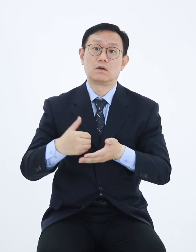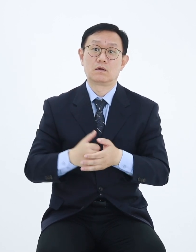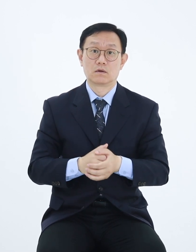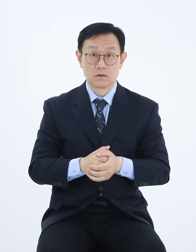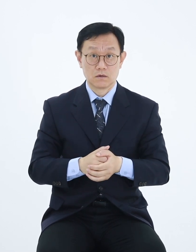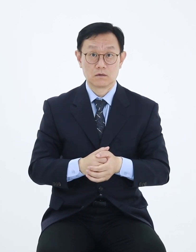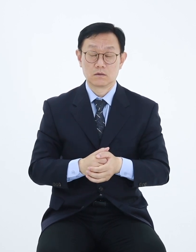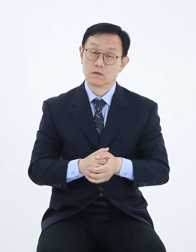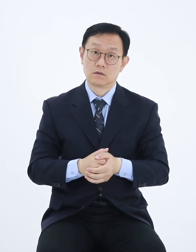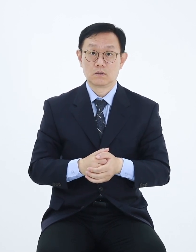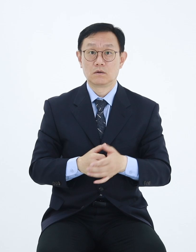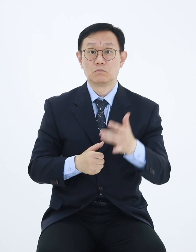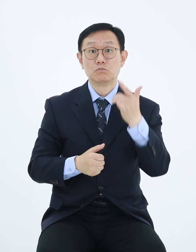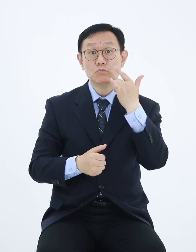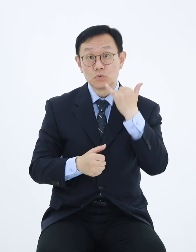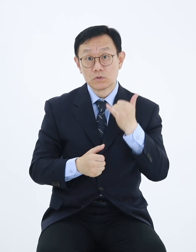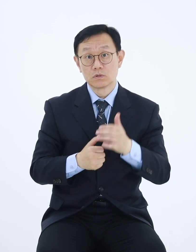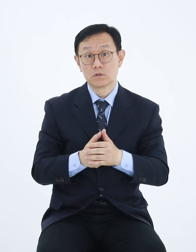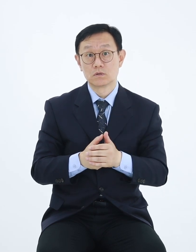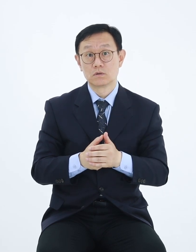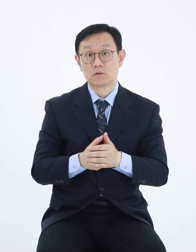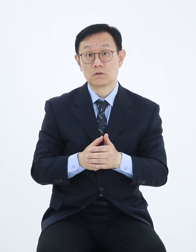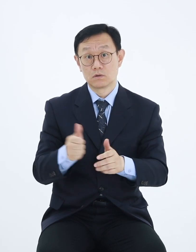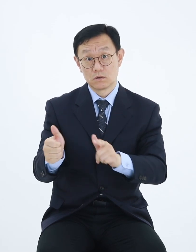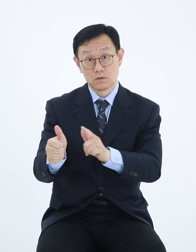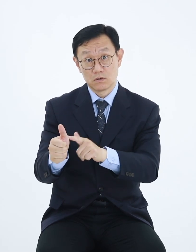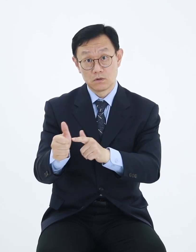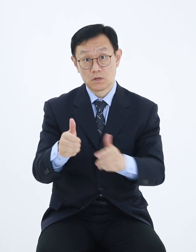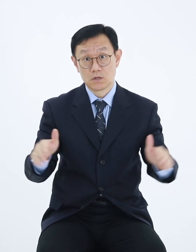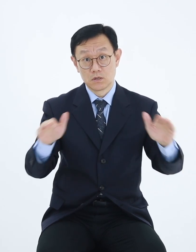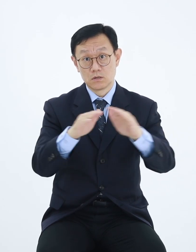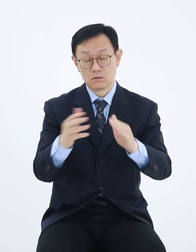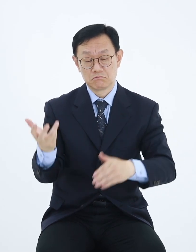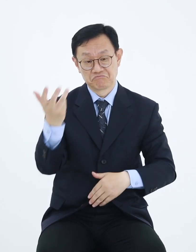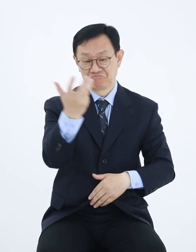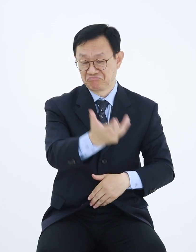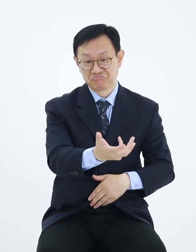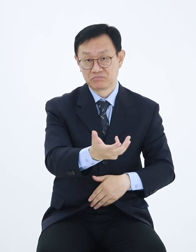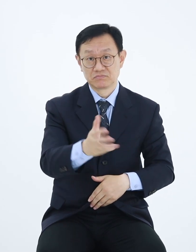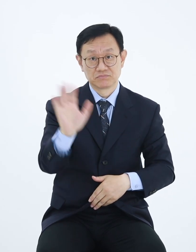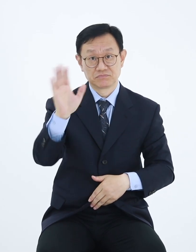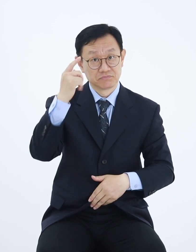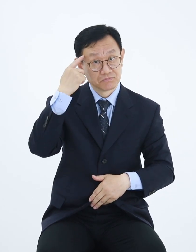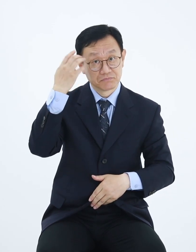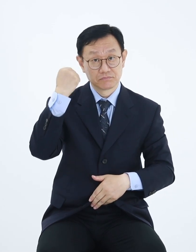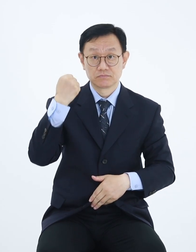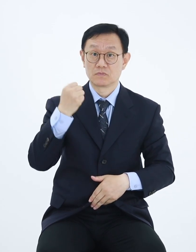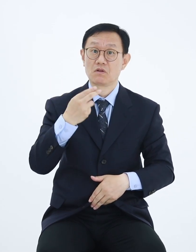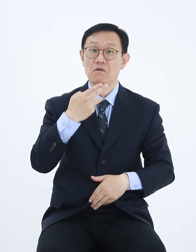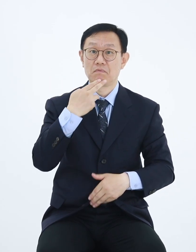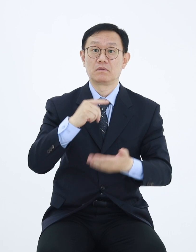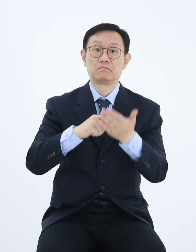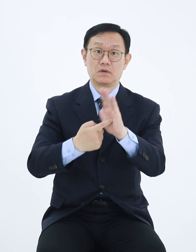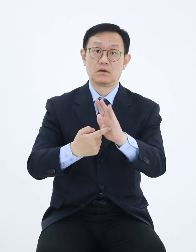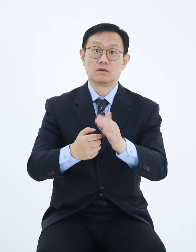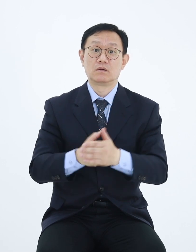이에 b씨의 부모님은 b씨를 시설에 보낼 생각은 없다고 의사를 밝혔습니다 또한 현재의 집이